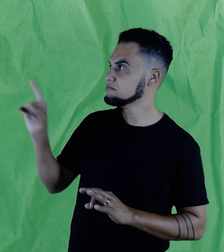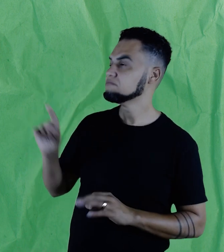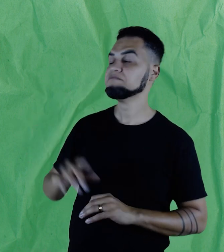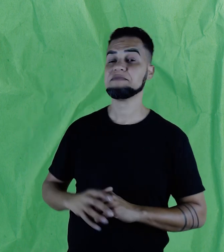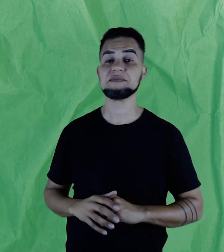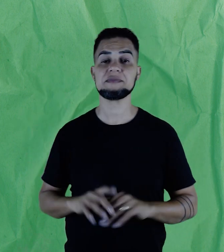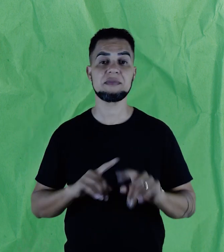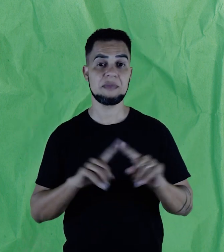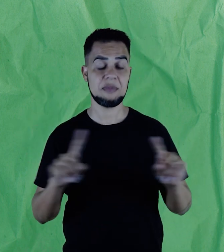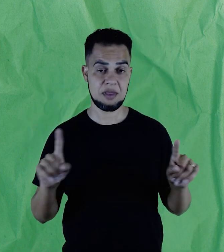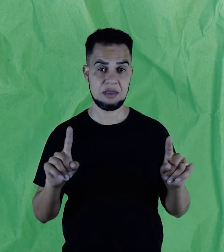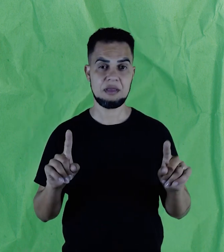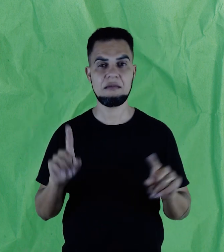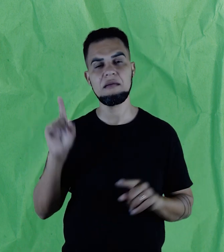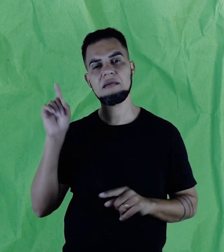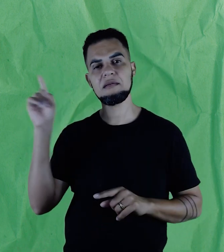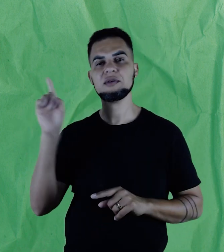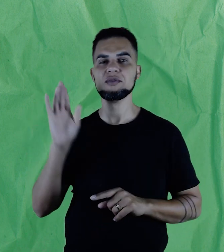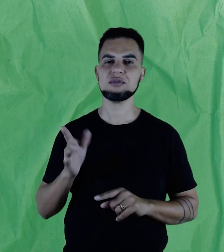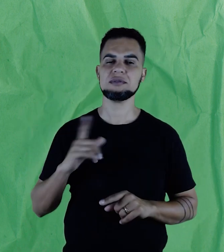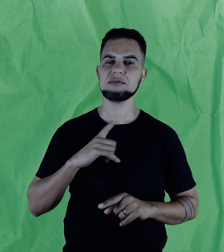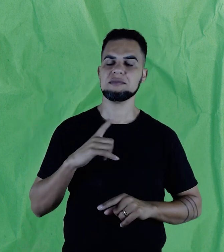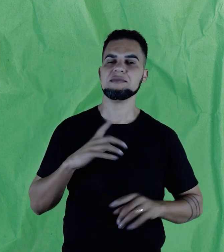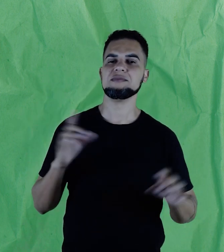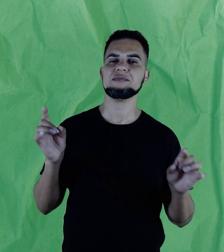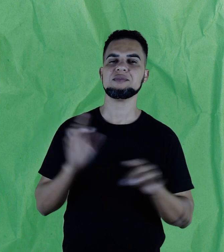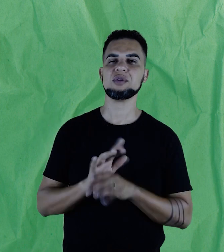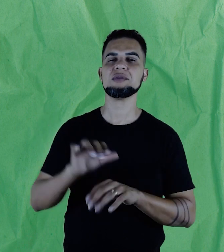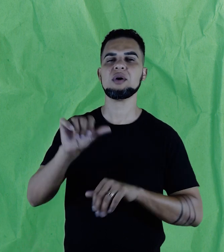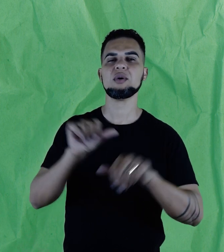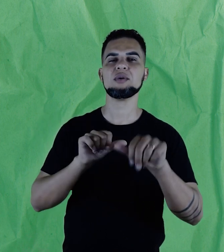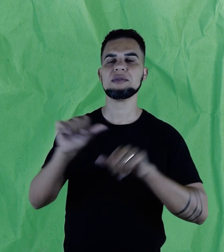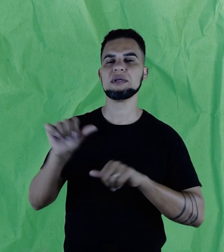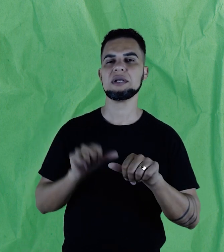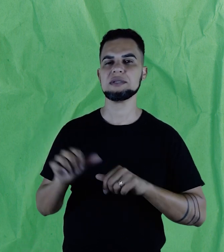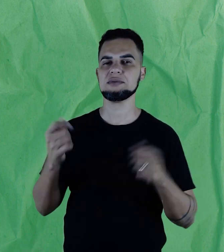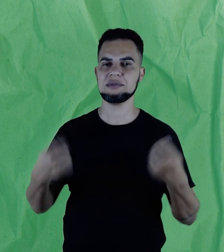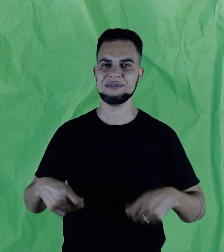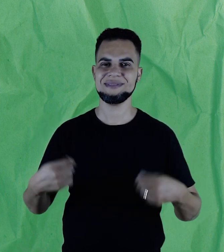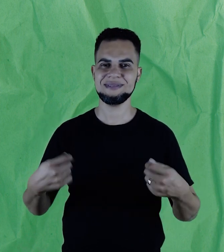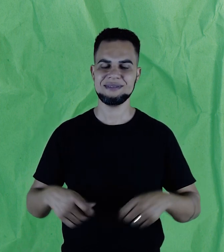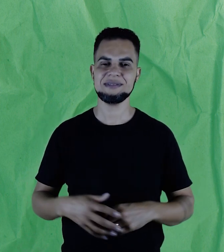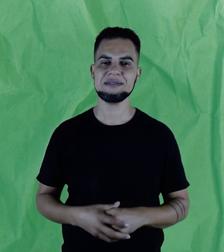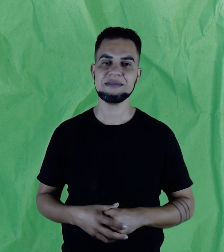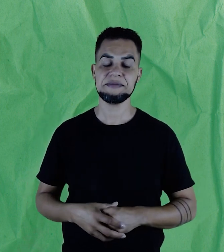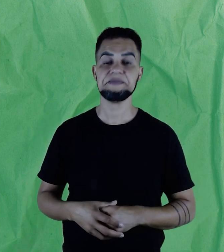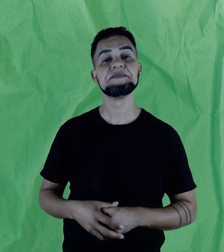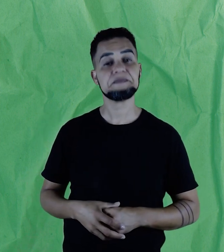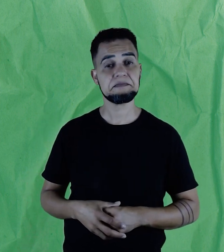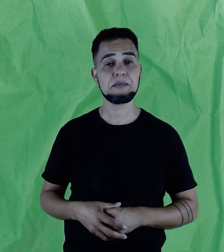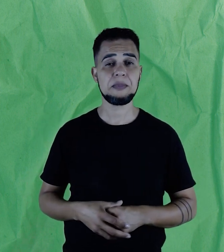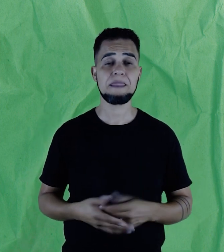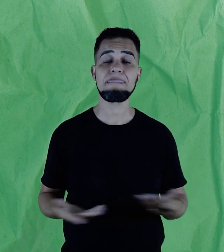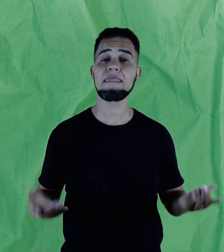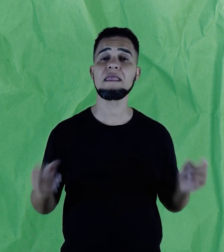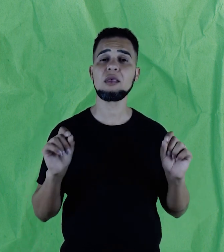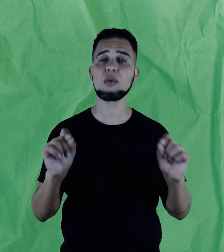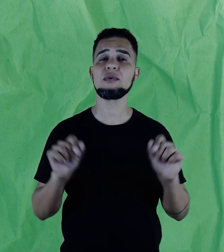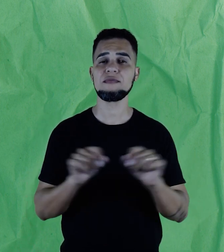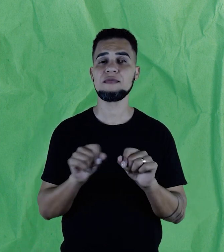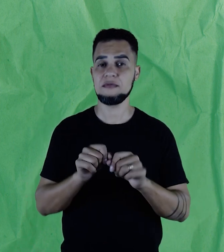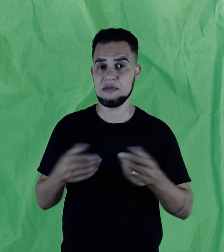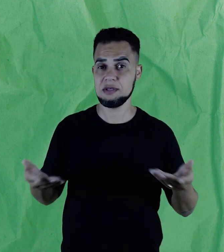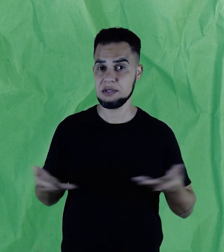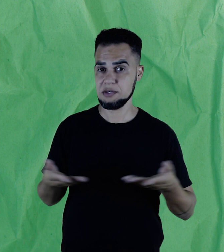documentação, mas aqui a gente já tem as alterações que eram necessárias. O que eu vou fazer